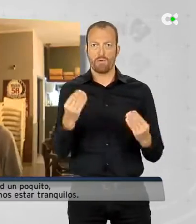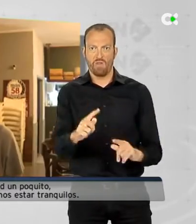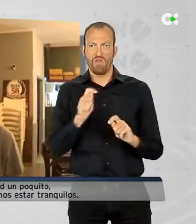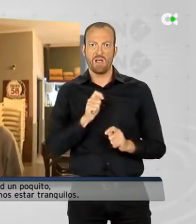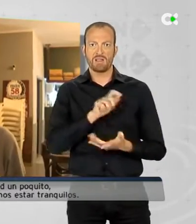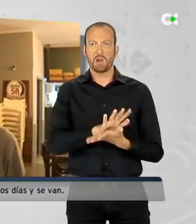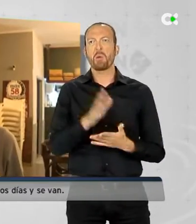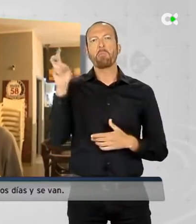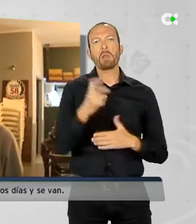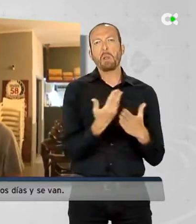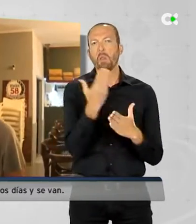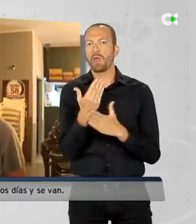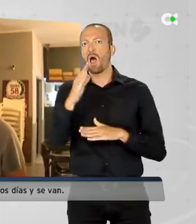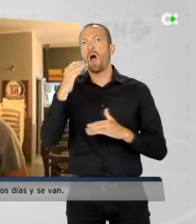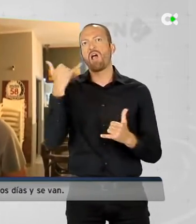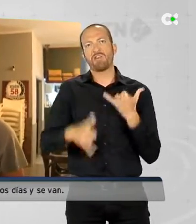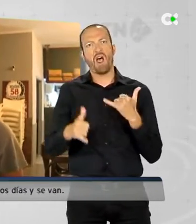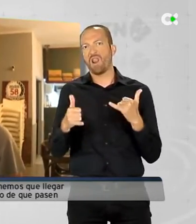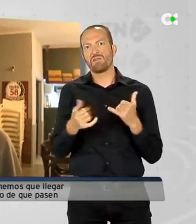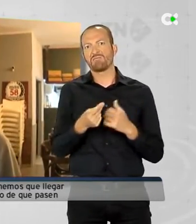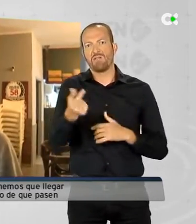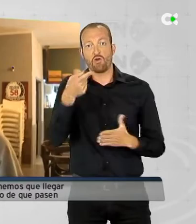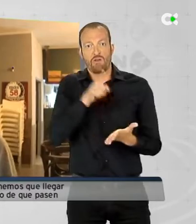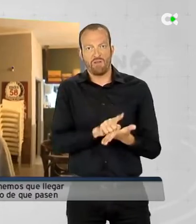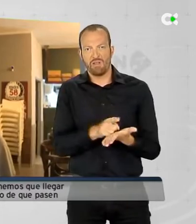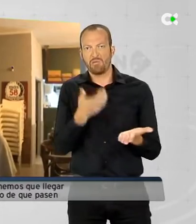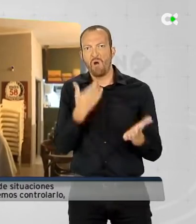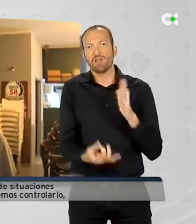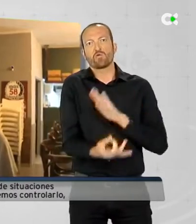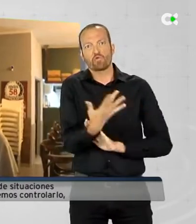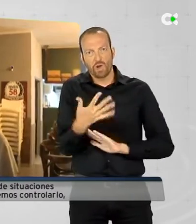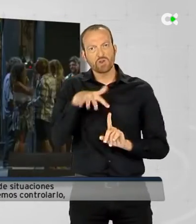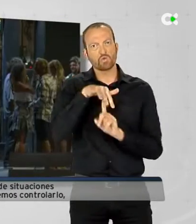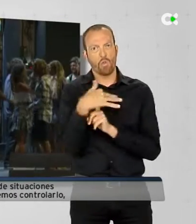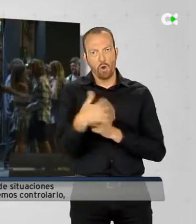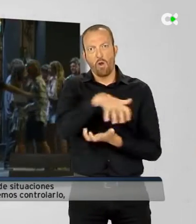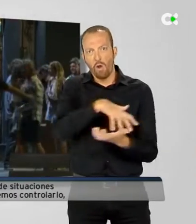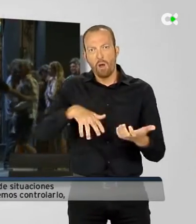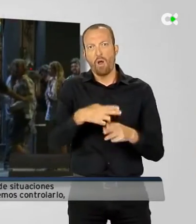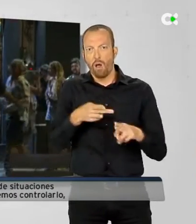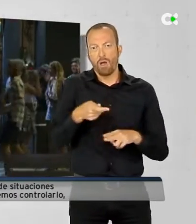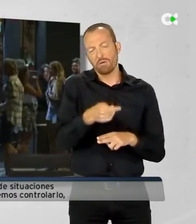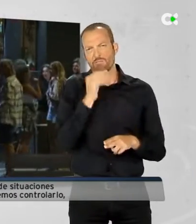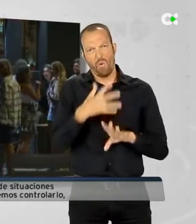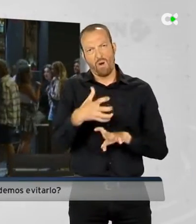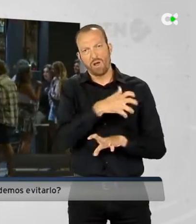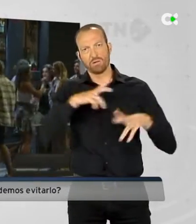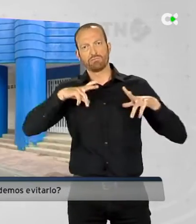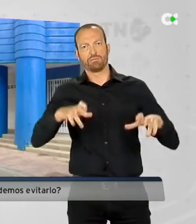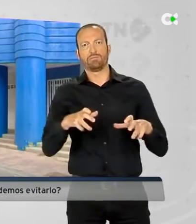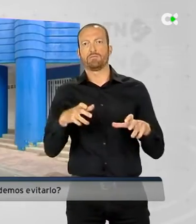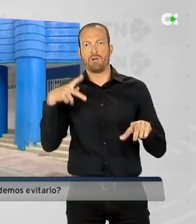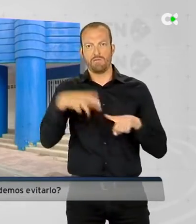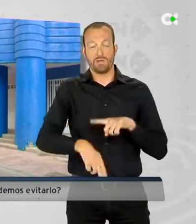tranquilos. Vinieron unos días y se van. O sea, ¿por qué tenemos que llegar a ese punto de que pasen ese tipo de situaciones? Cuando podemos controlarlo, cuando podemos